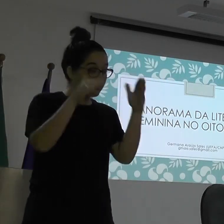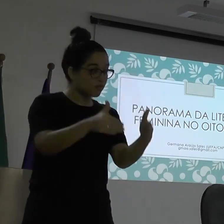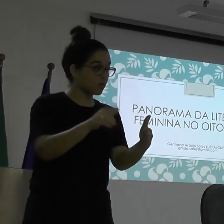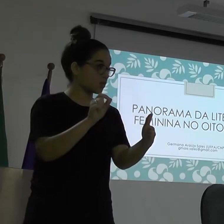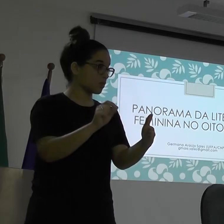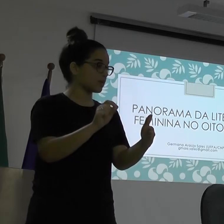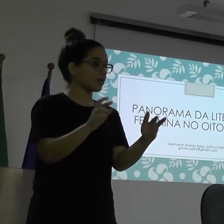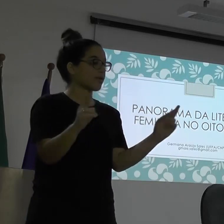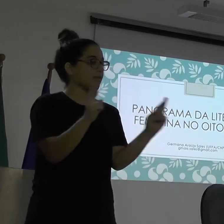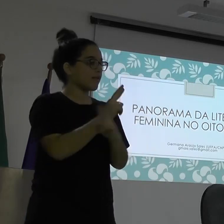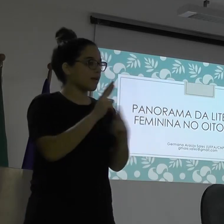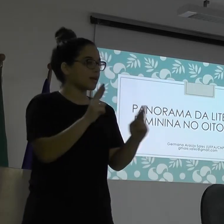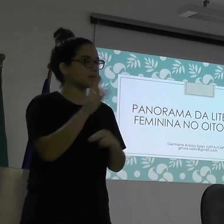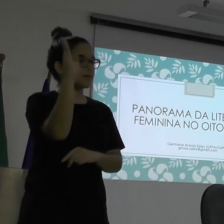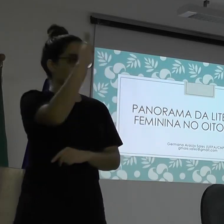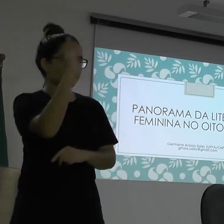relação